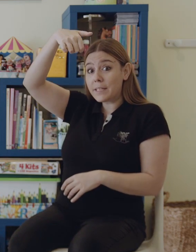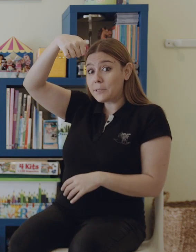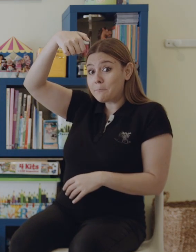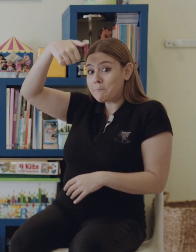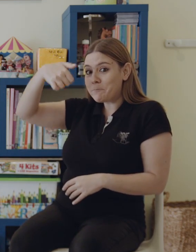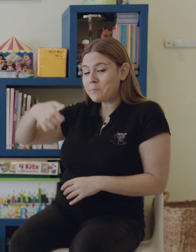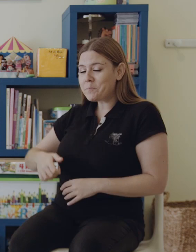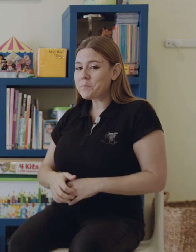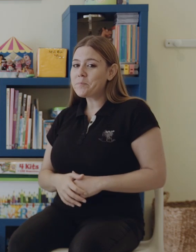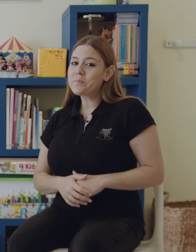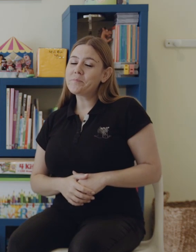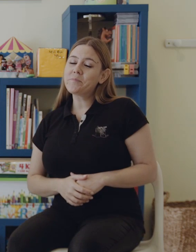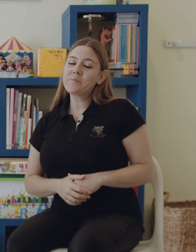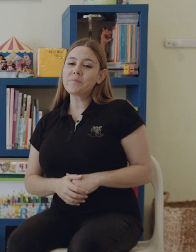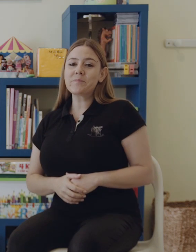agrafador.